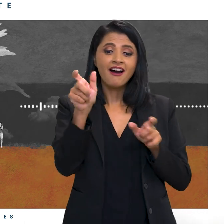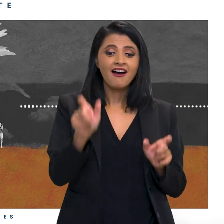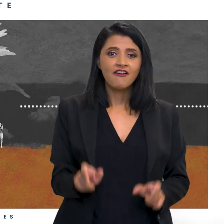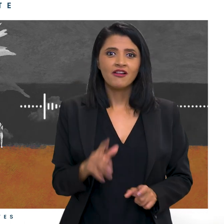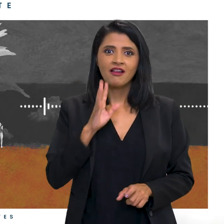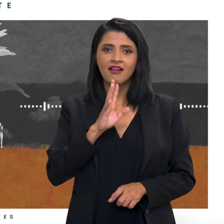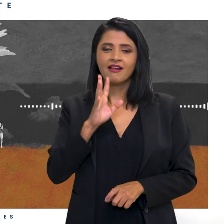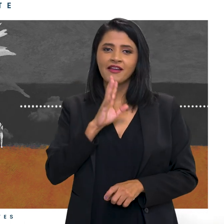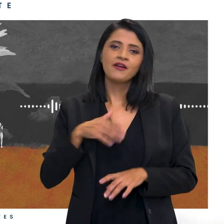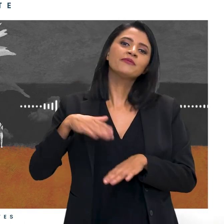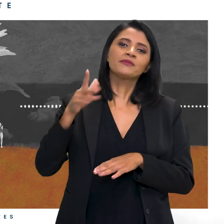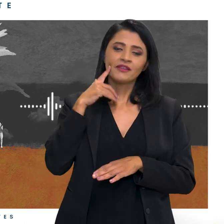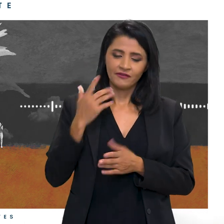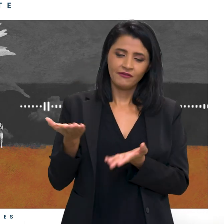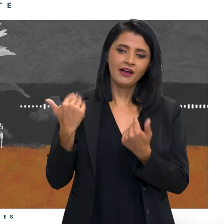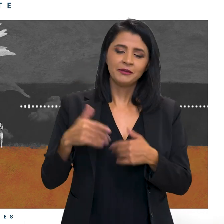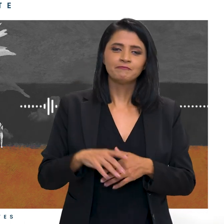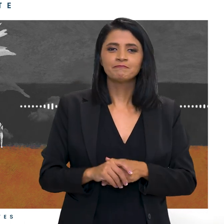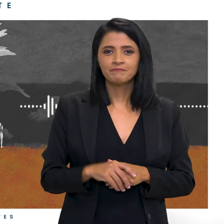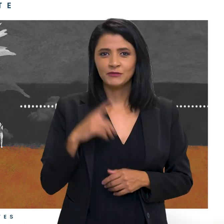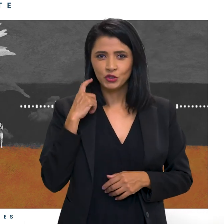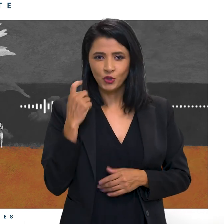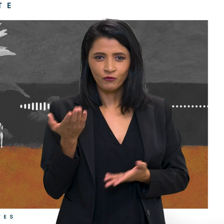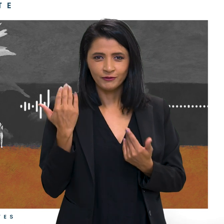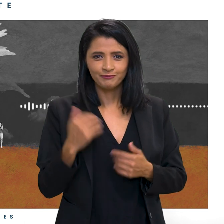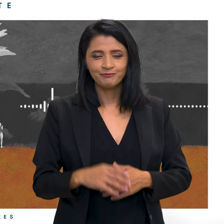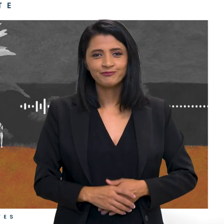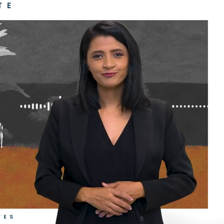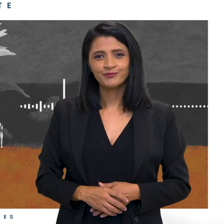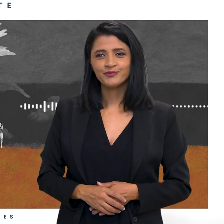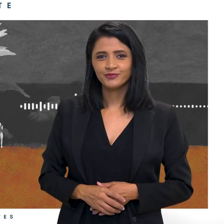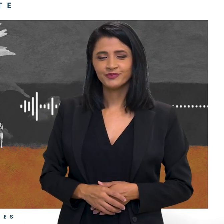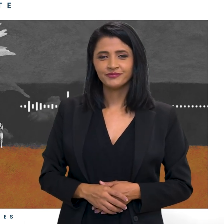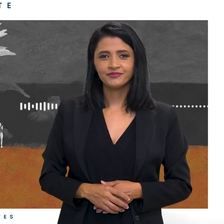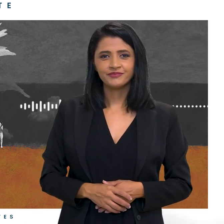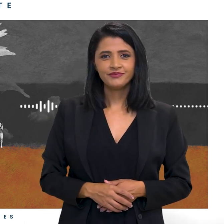tiozão aí, hein? Vamos lá, sobe o som, Pardal, e pisa fundo.